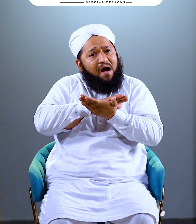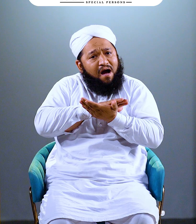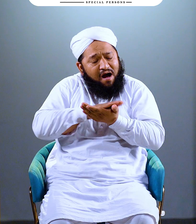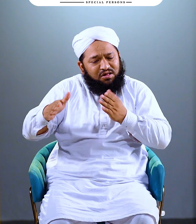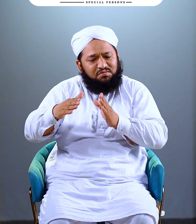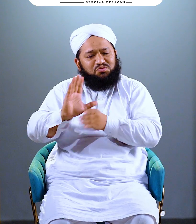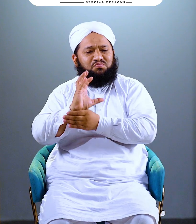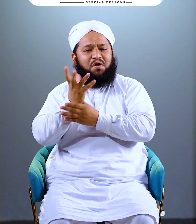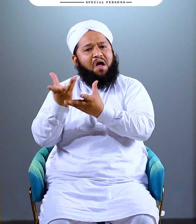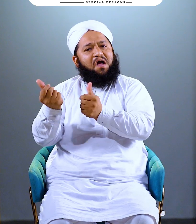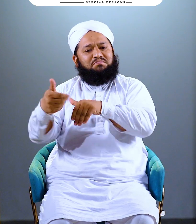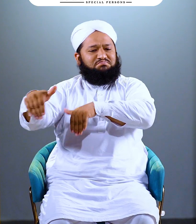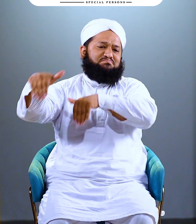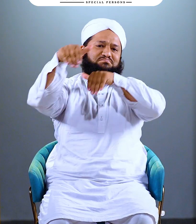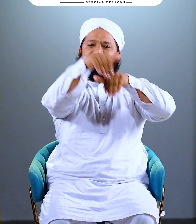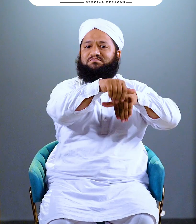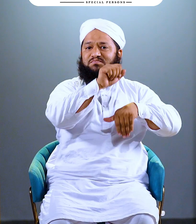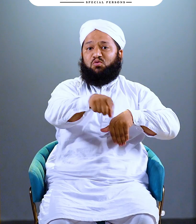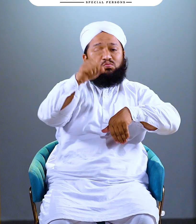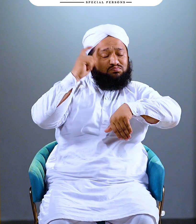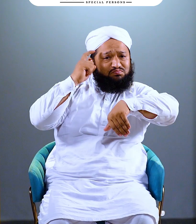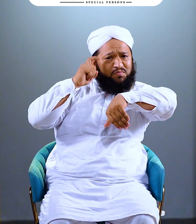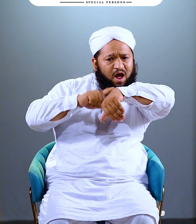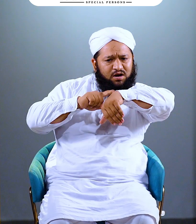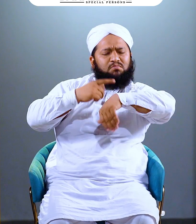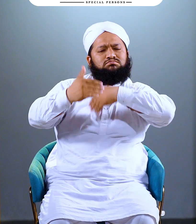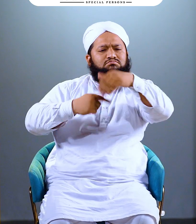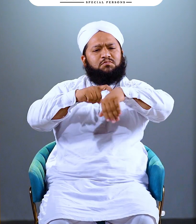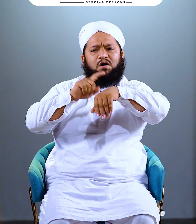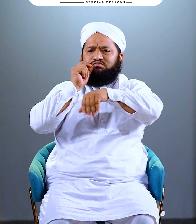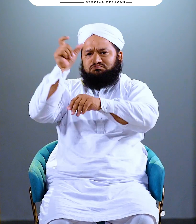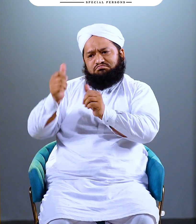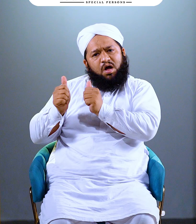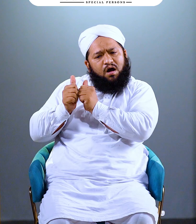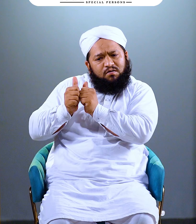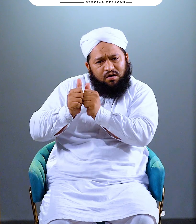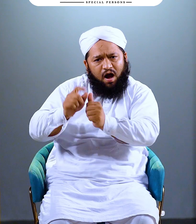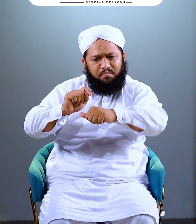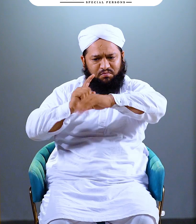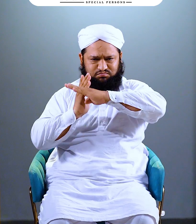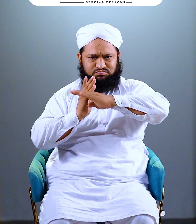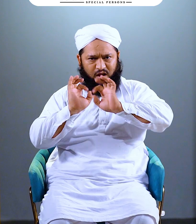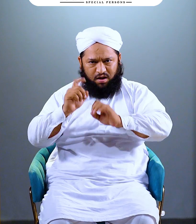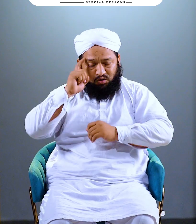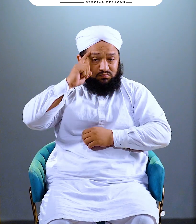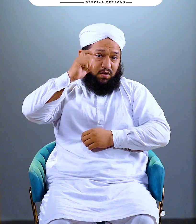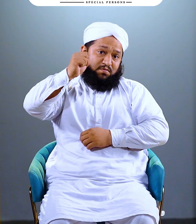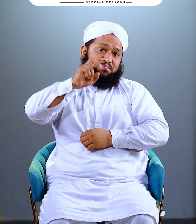ہو جائے گا، تو دنیا سے جانا ہوگا۔ So whenever you are spending time with someone or doing something,